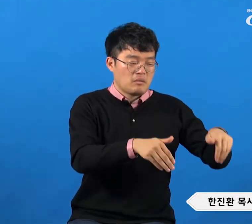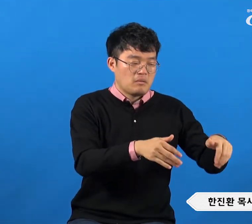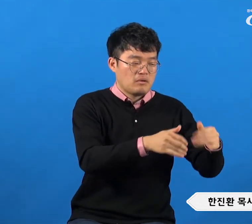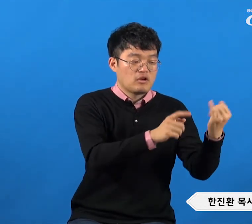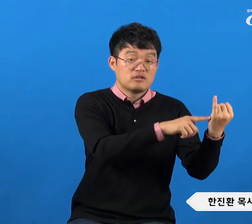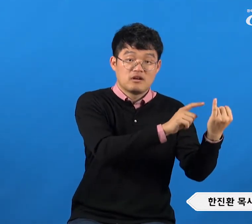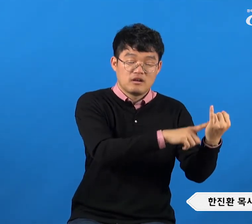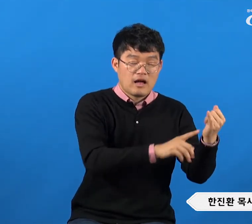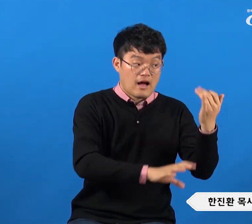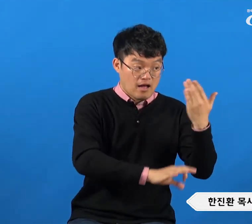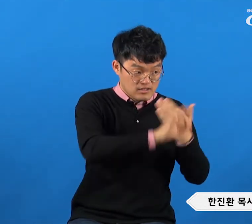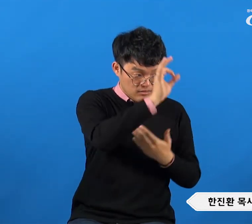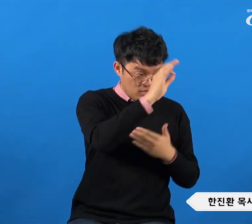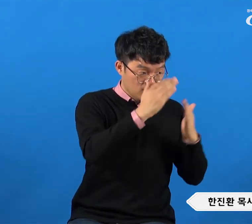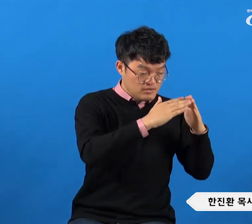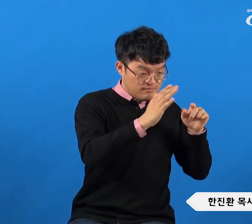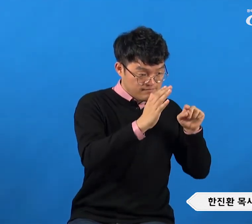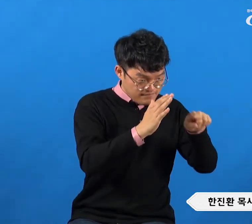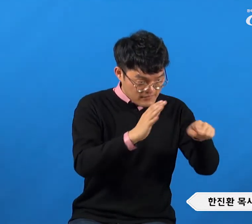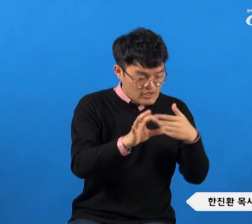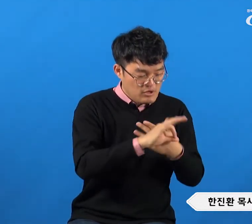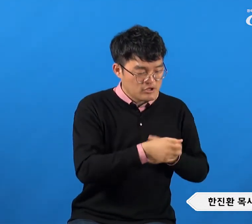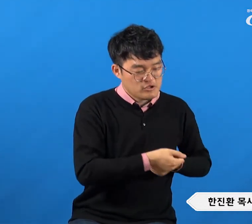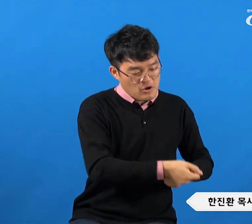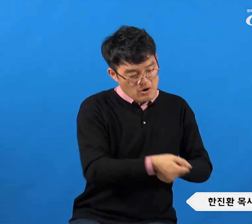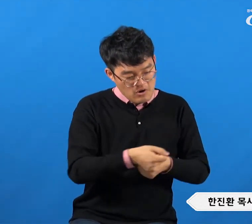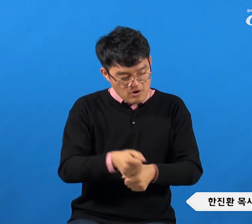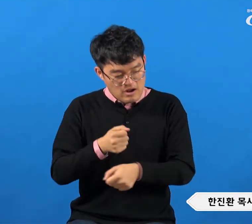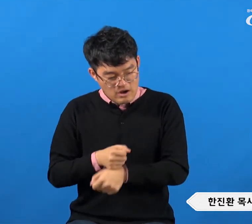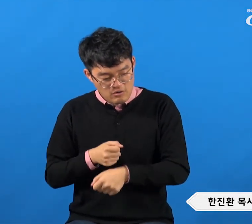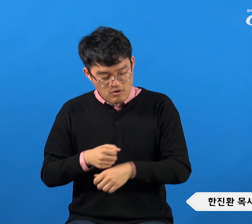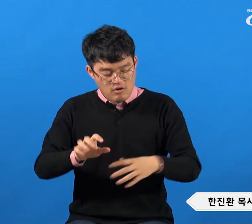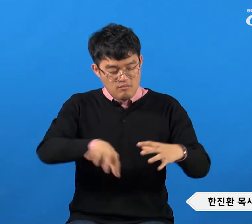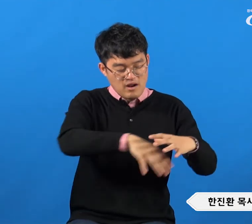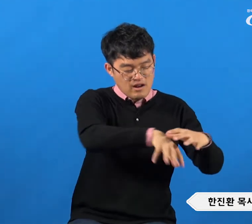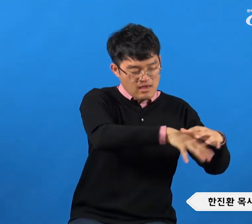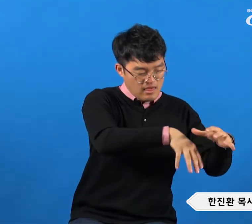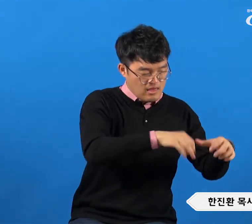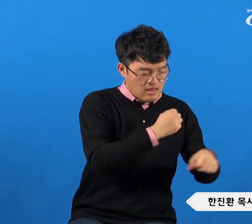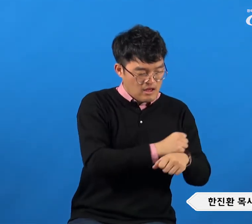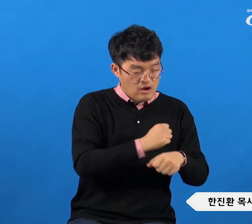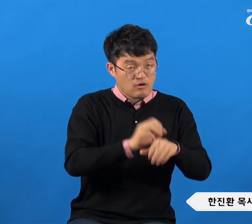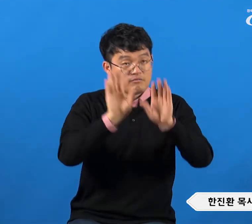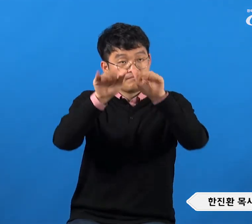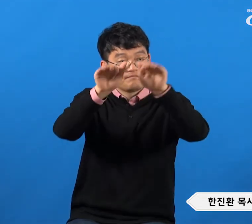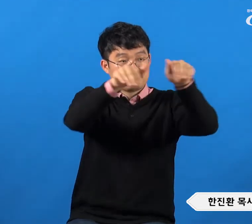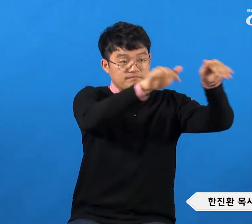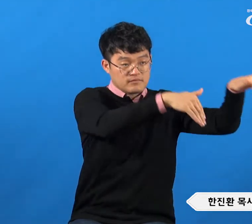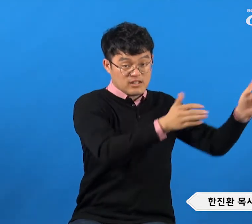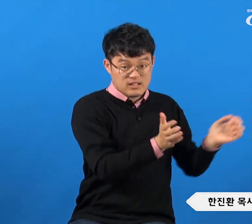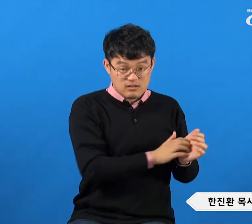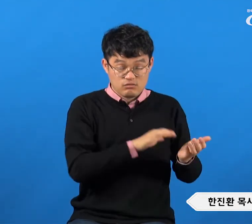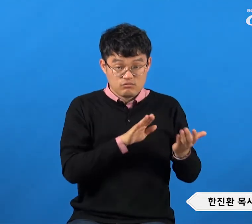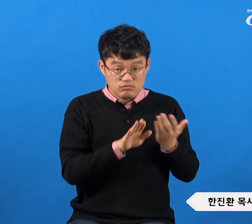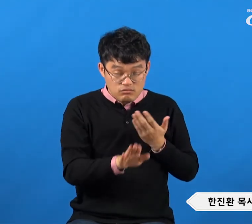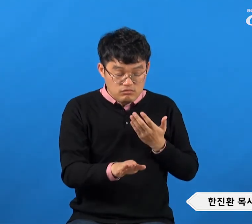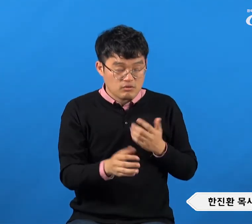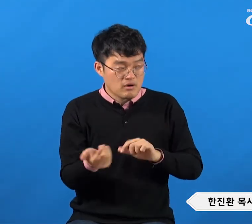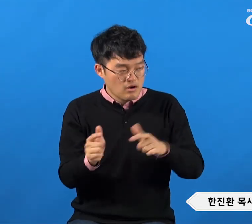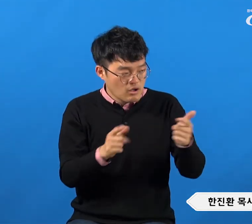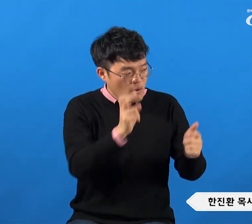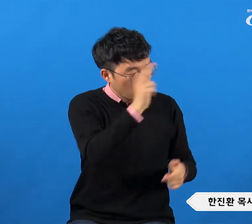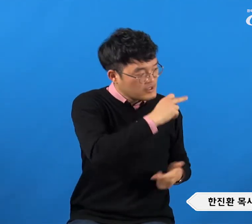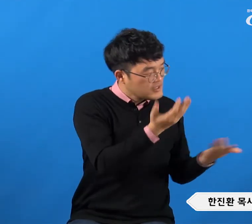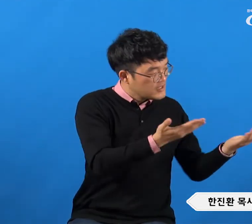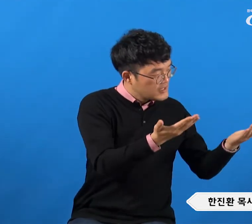파출부는 아침에 출근을 하면 청소해놓고 빨래 여기저기 걸어놓고, 그리고 이것저것